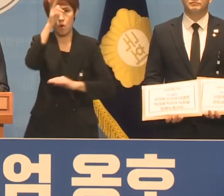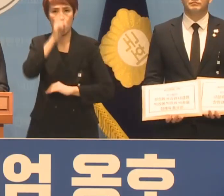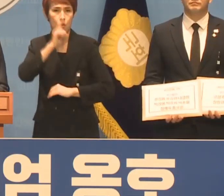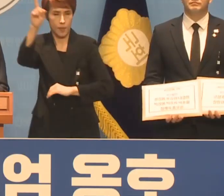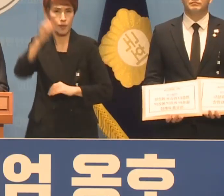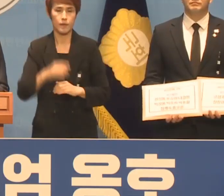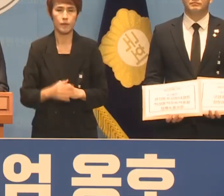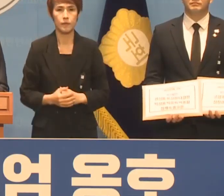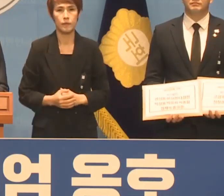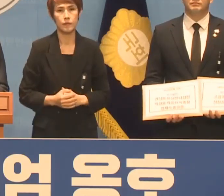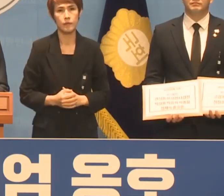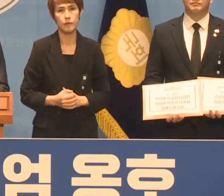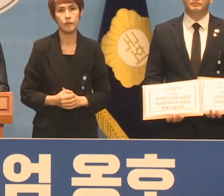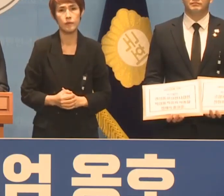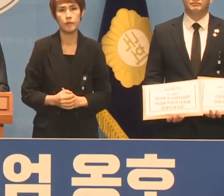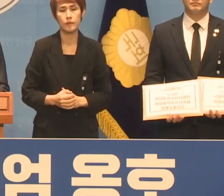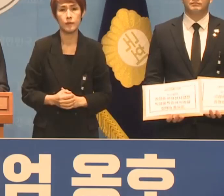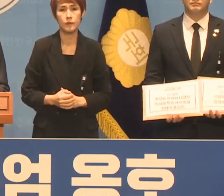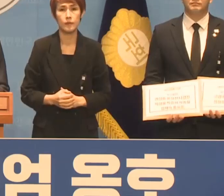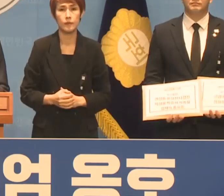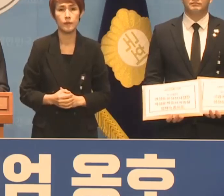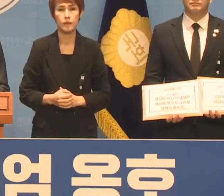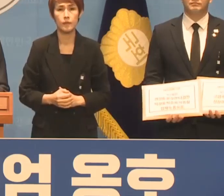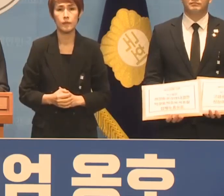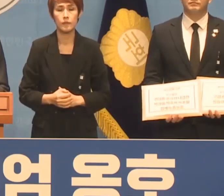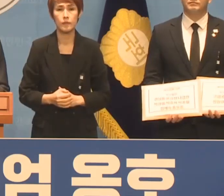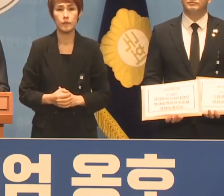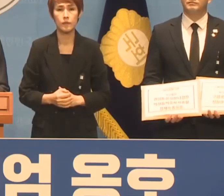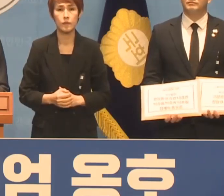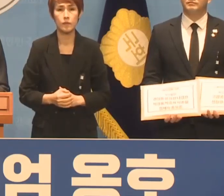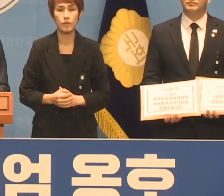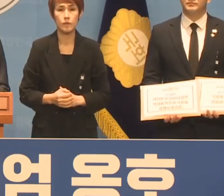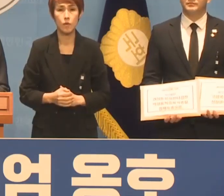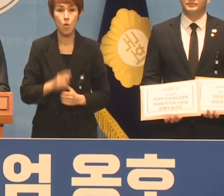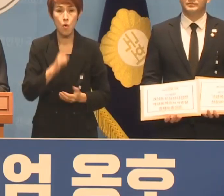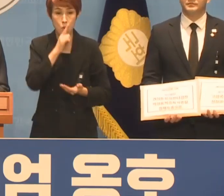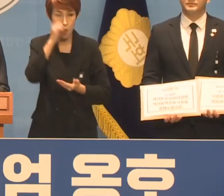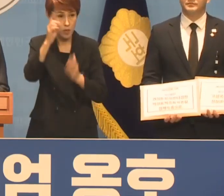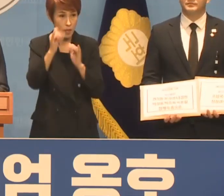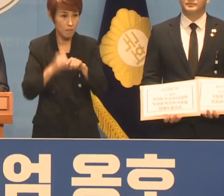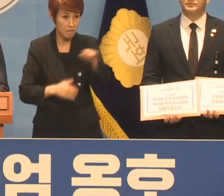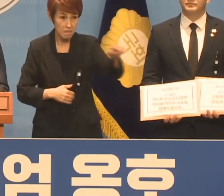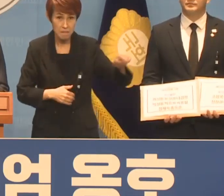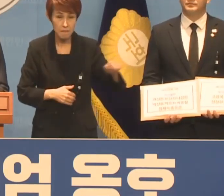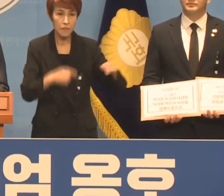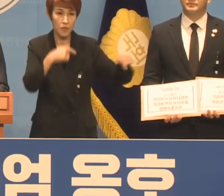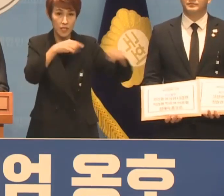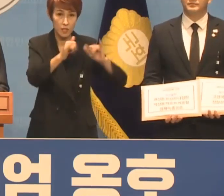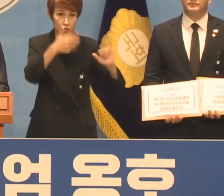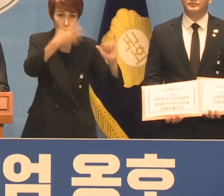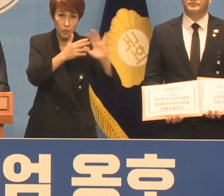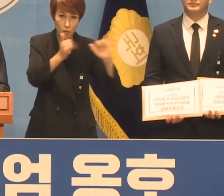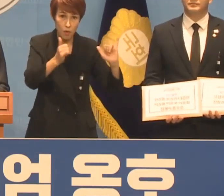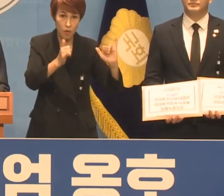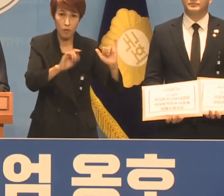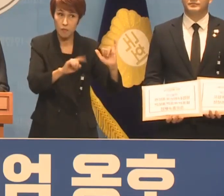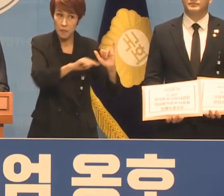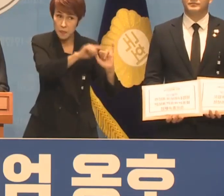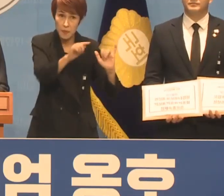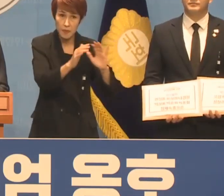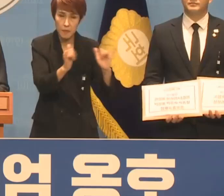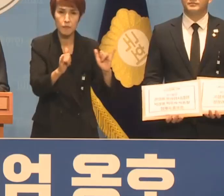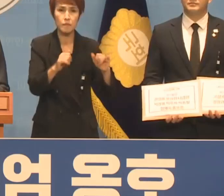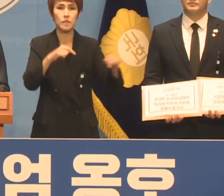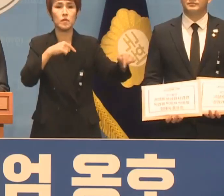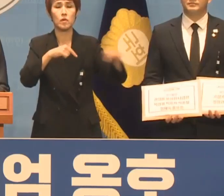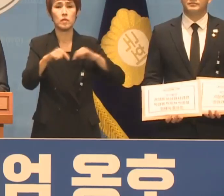되었습니다. 그 피고발인으로 삼았던 그 정치인과 유튜버들은 일정한 정치적